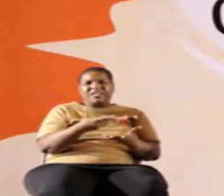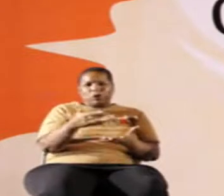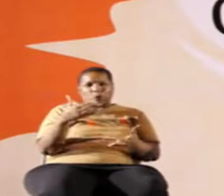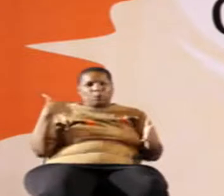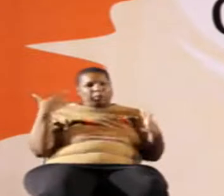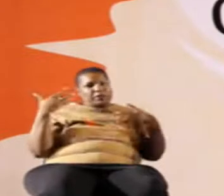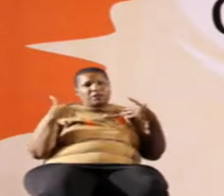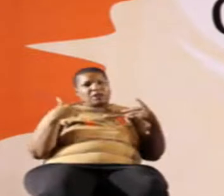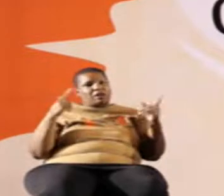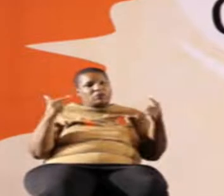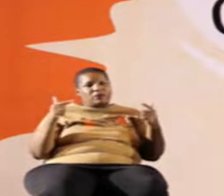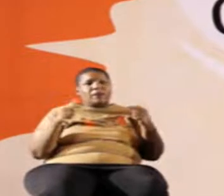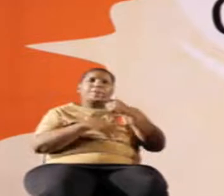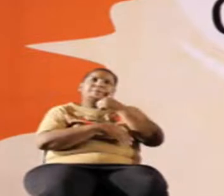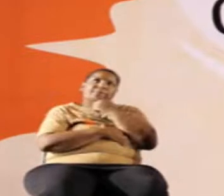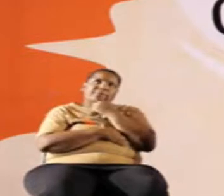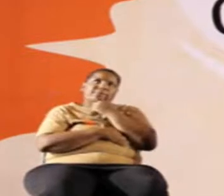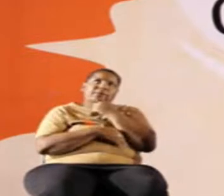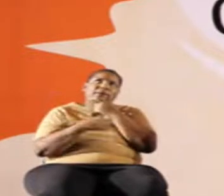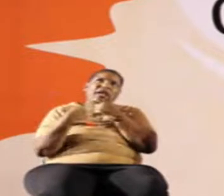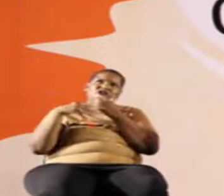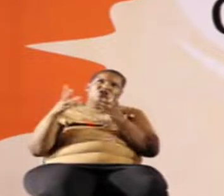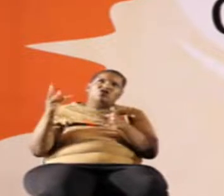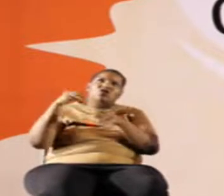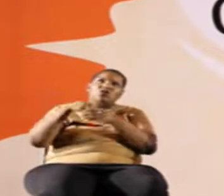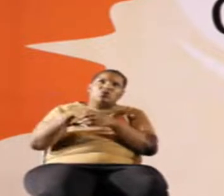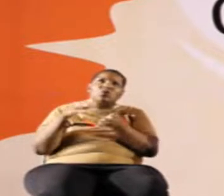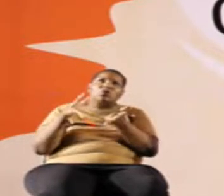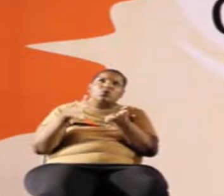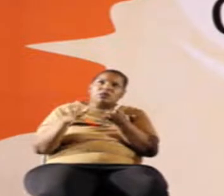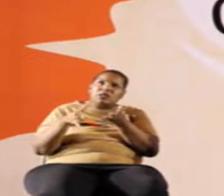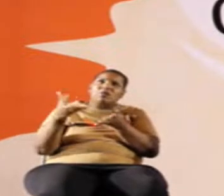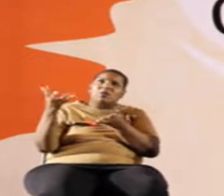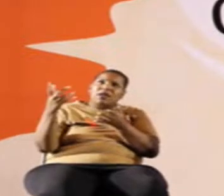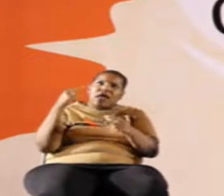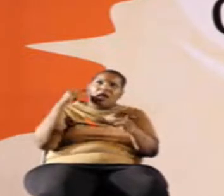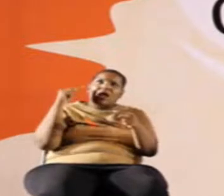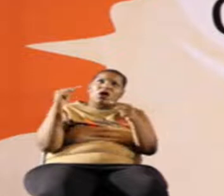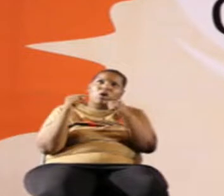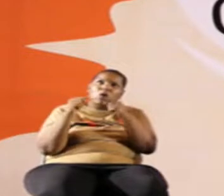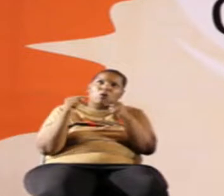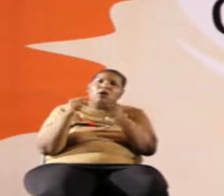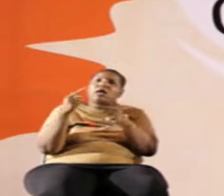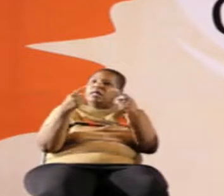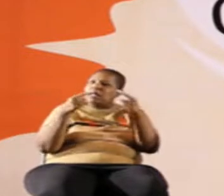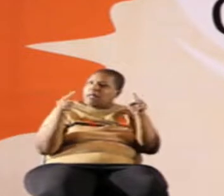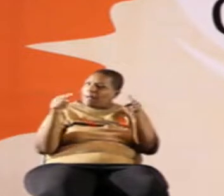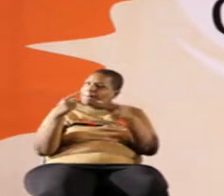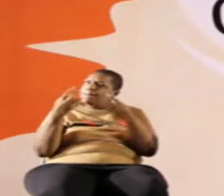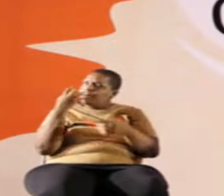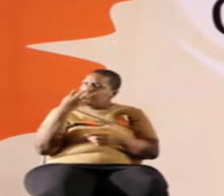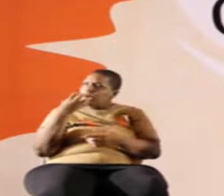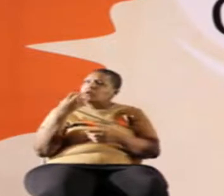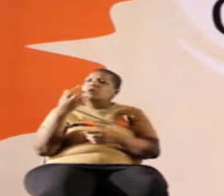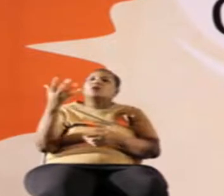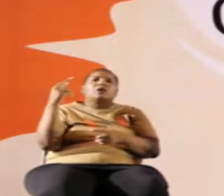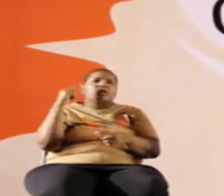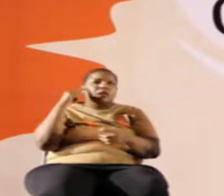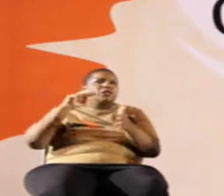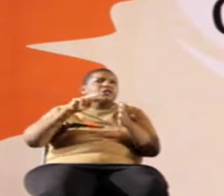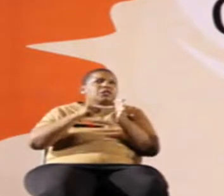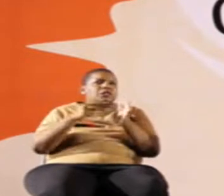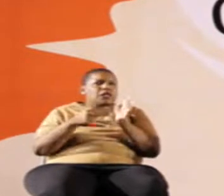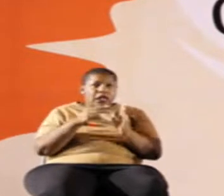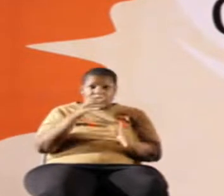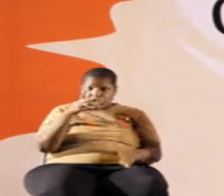A gente não está. Então, se a gente está no samba, isso deve querer dizer alguma coisa. Se a gente está na música, isso quer dizer alguma coisa. Se a